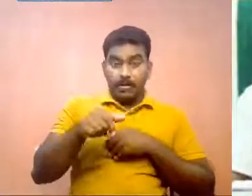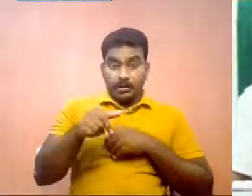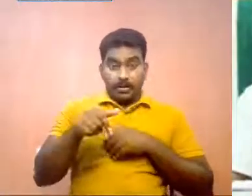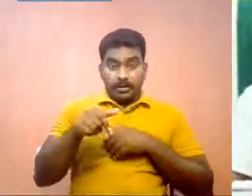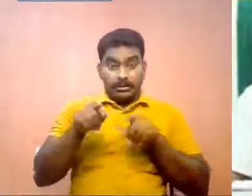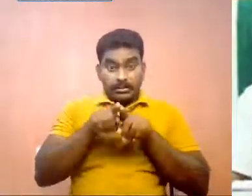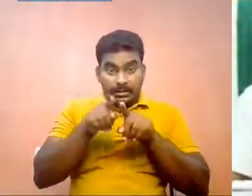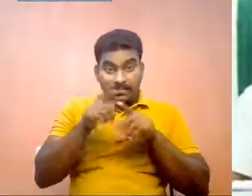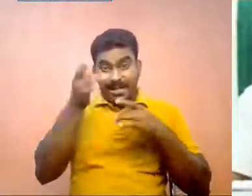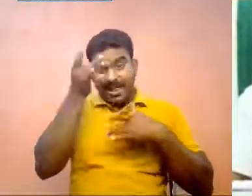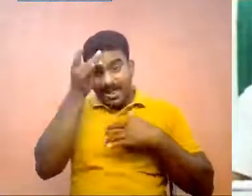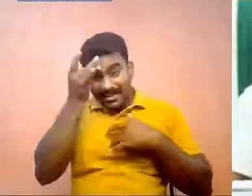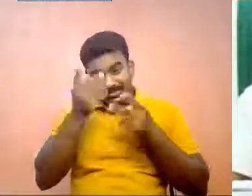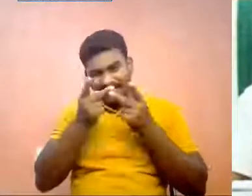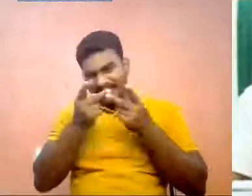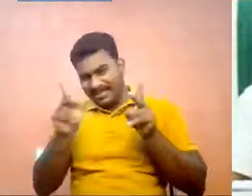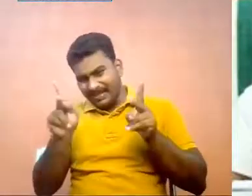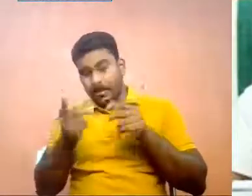മറ്റേതെങ്കിലും അസുഖങ്ങളുള്ളവർ,